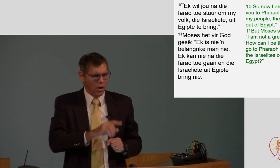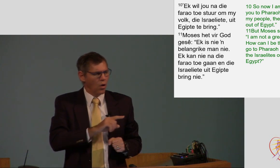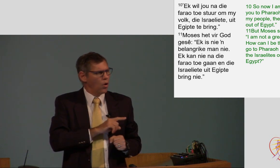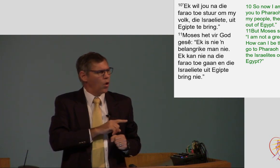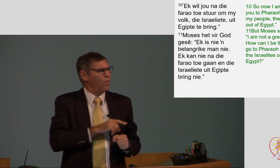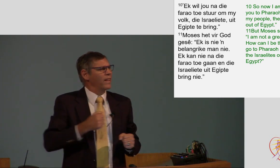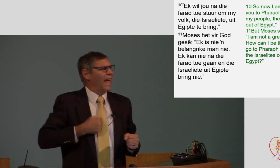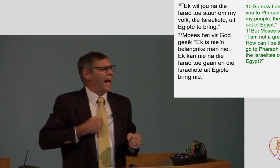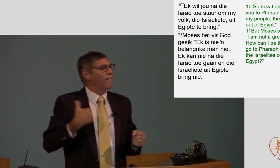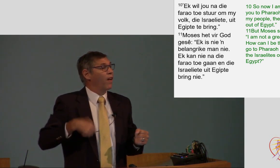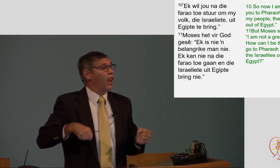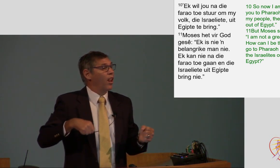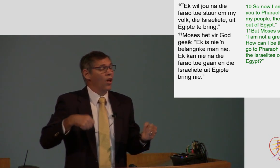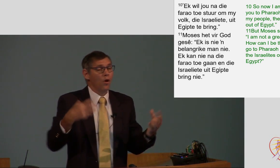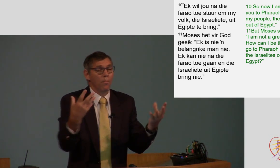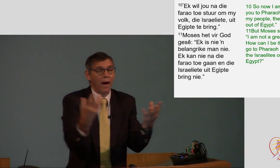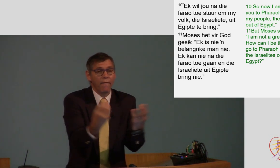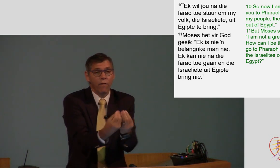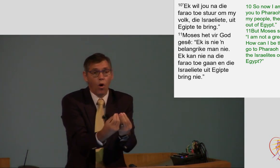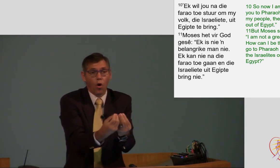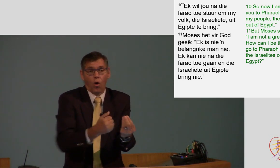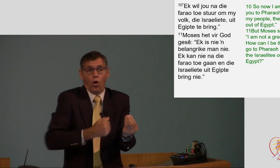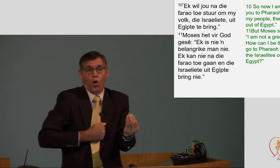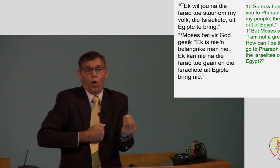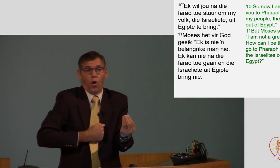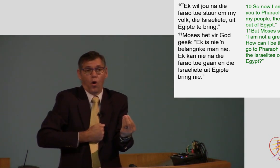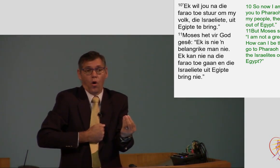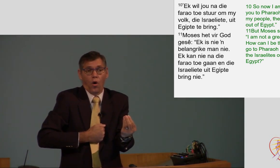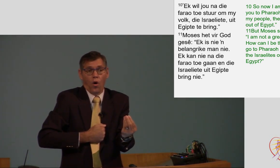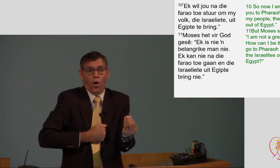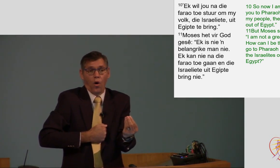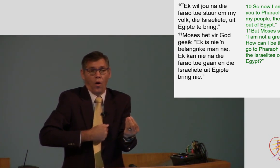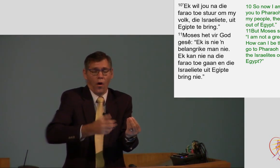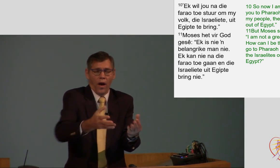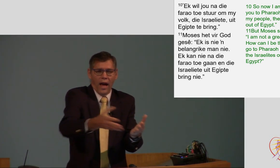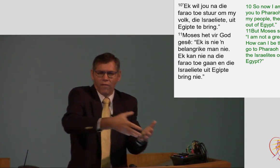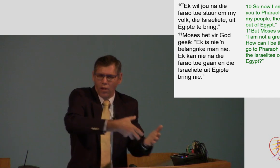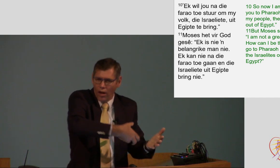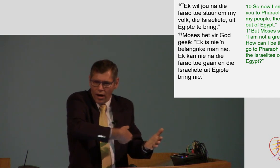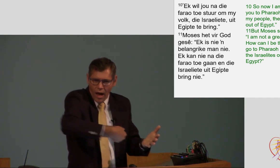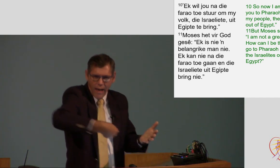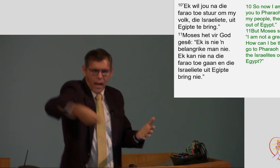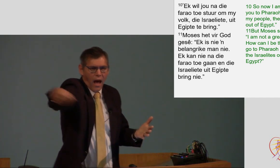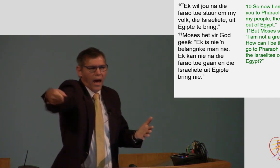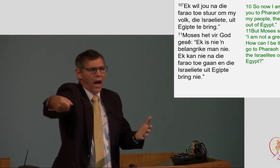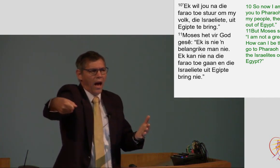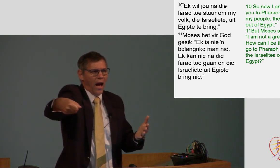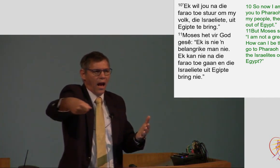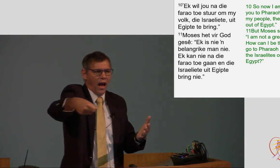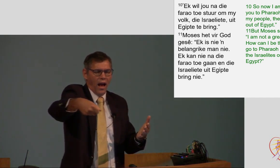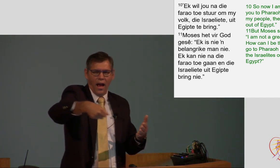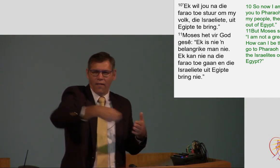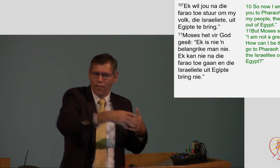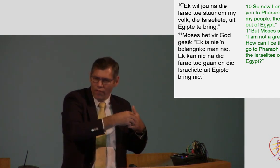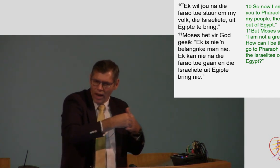Hoekom? Want ek wil my volk, ek wil gaan uitlei, ek wil vir hulle lei